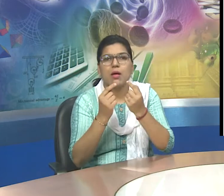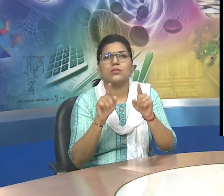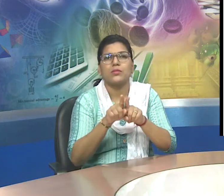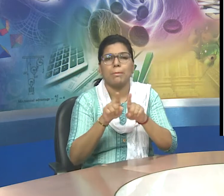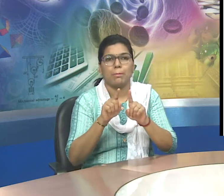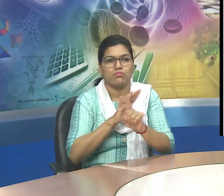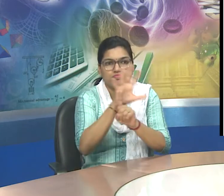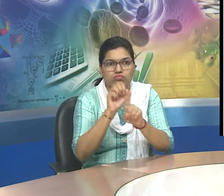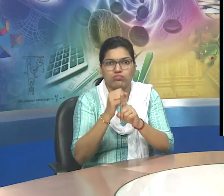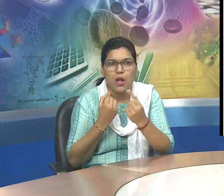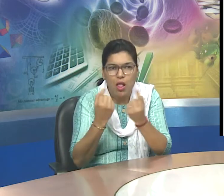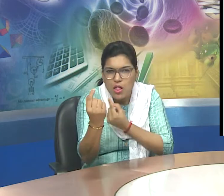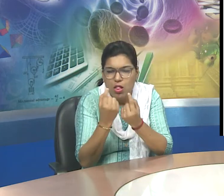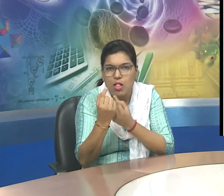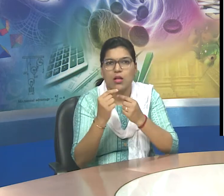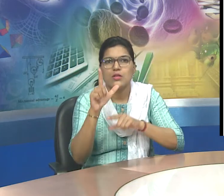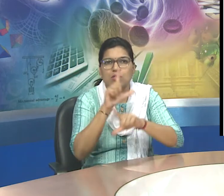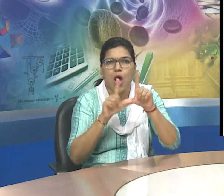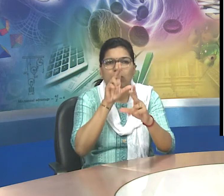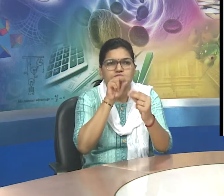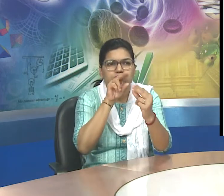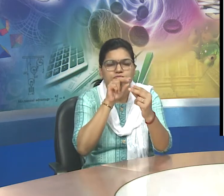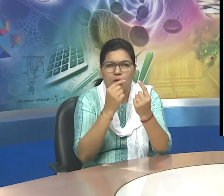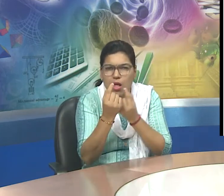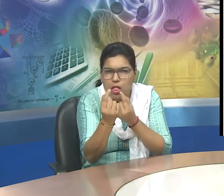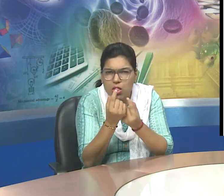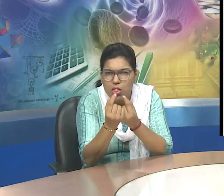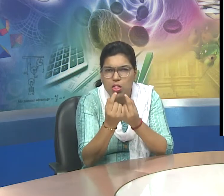कि जो गोरे लोग हैं या जो काले लोग हैं